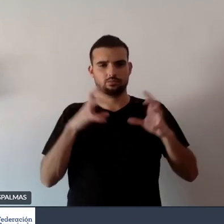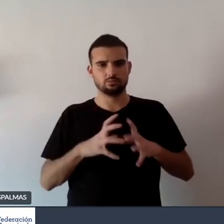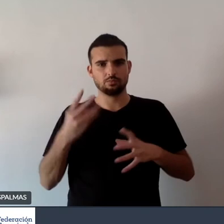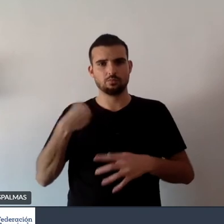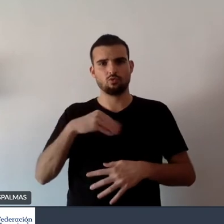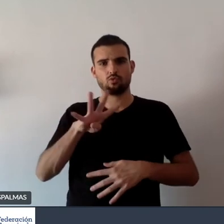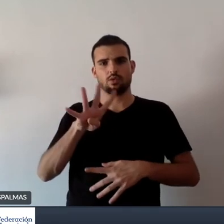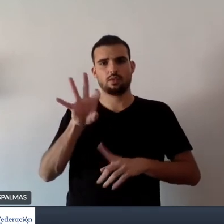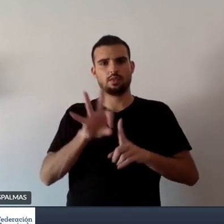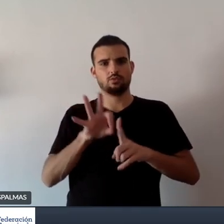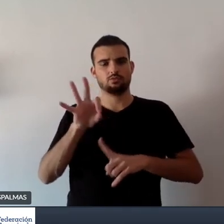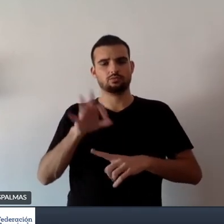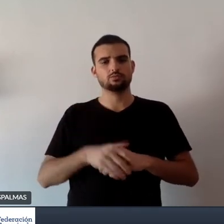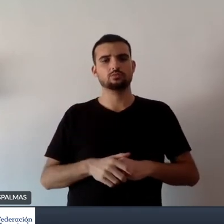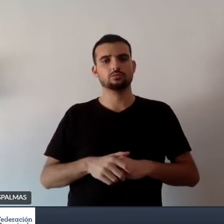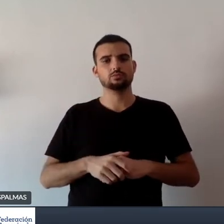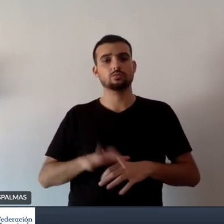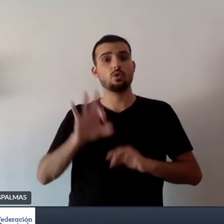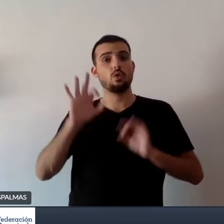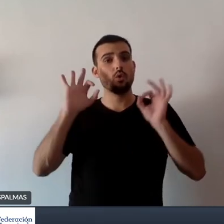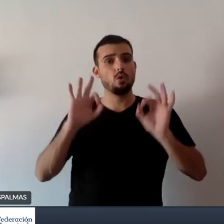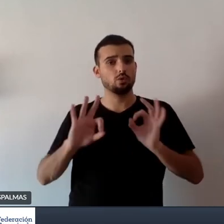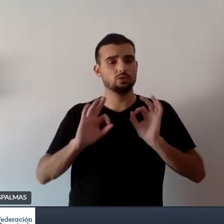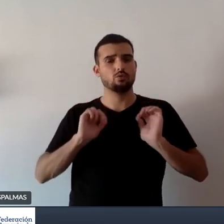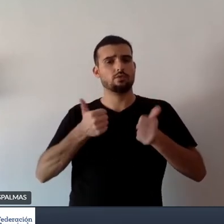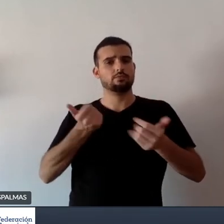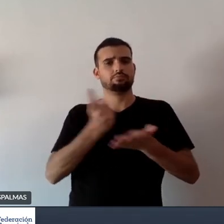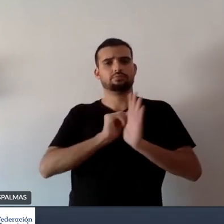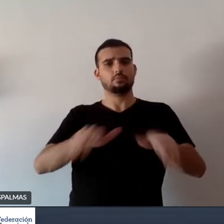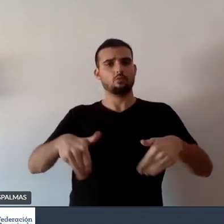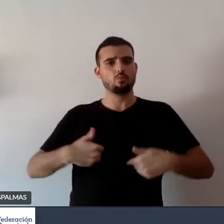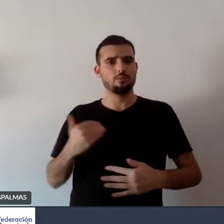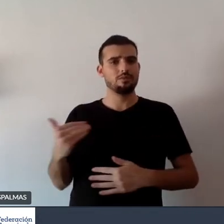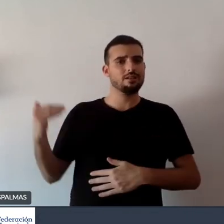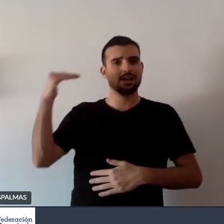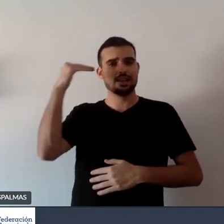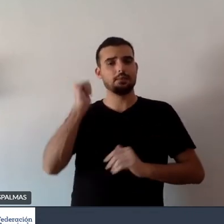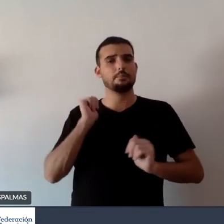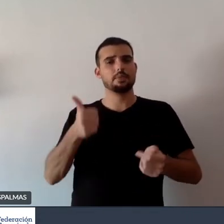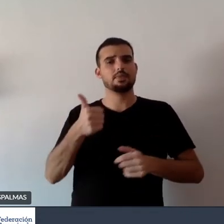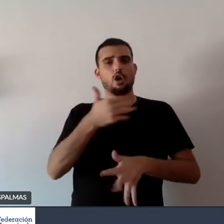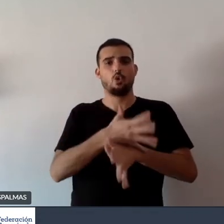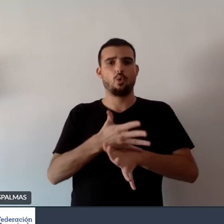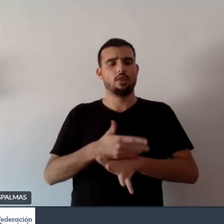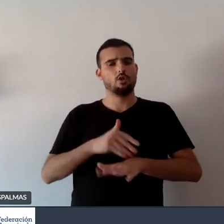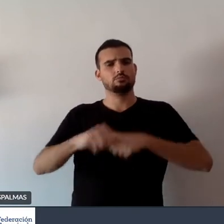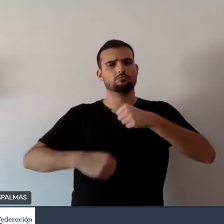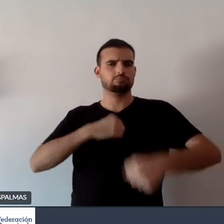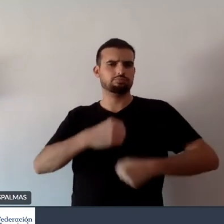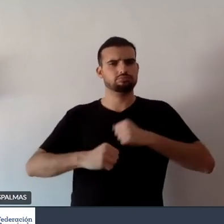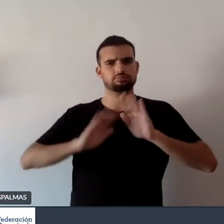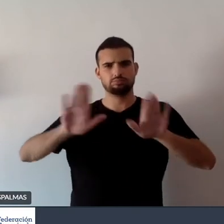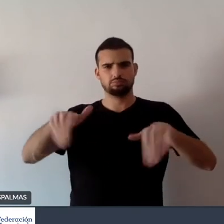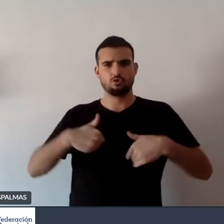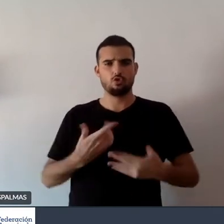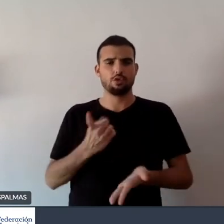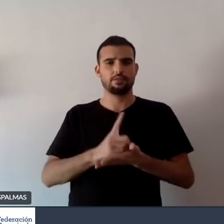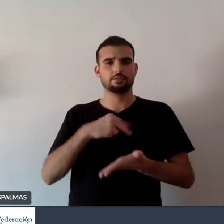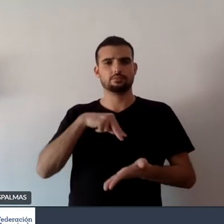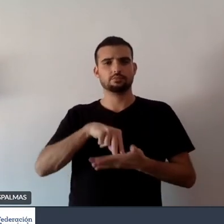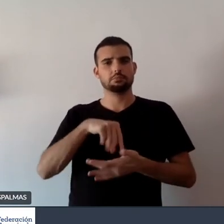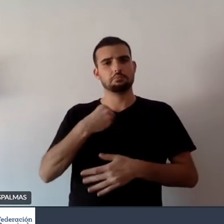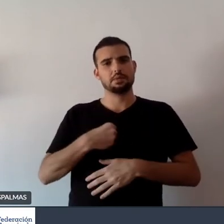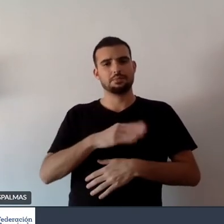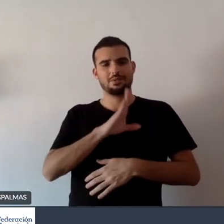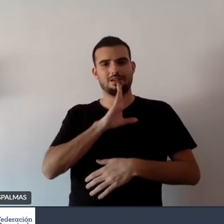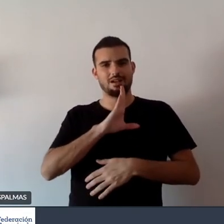45. Justo cuando se produce la recuperación del grande, este jugador comienza a volver a su posición y hay